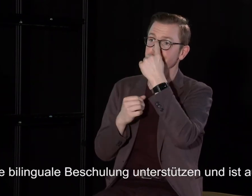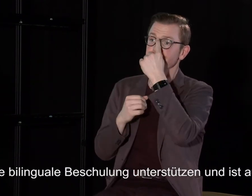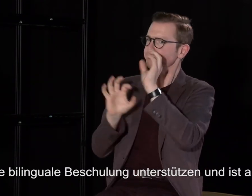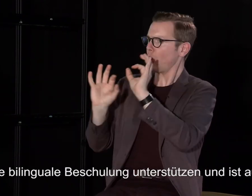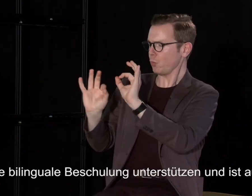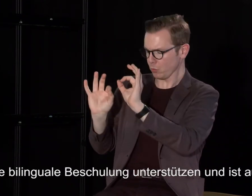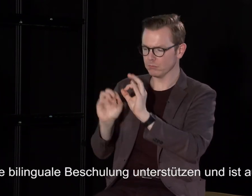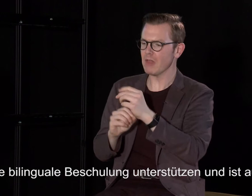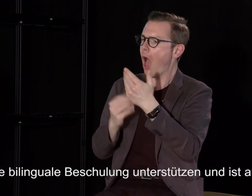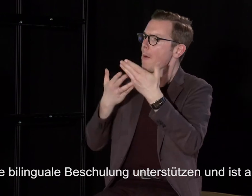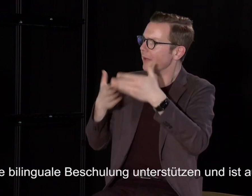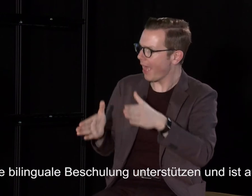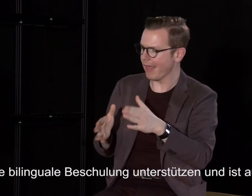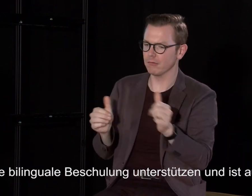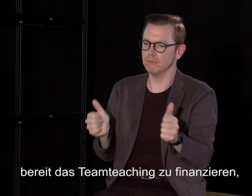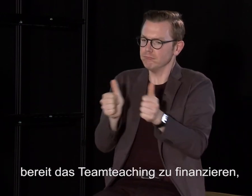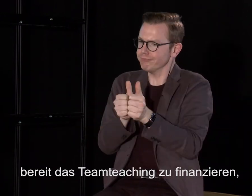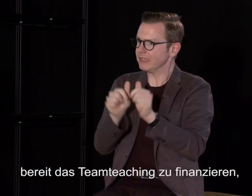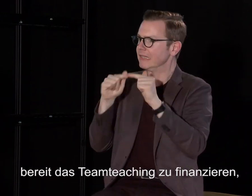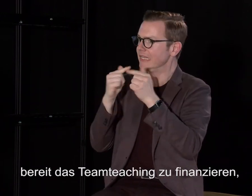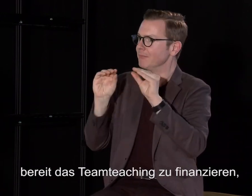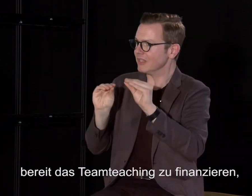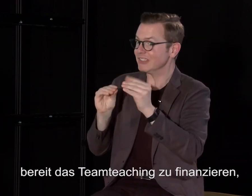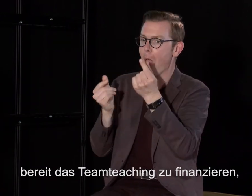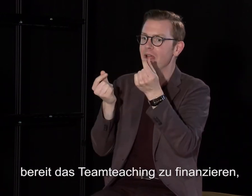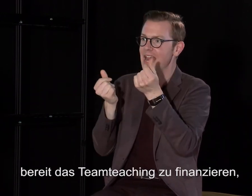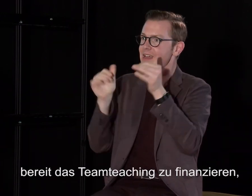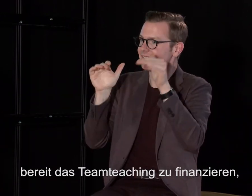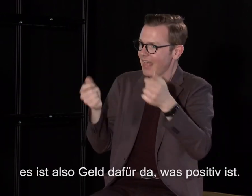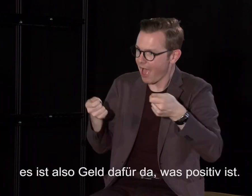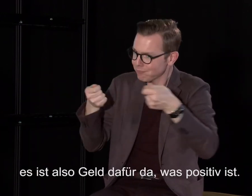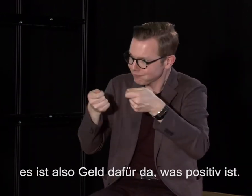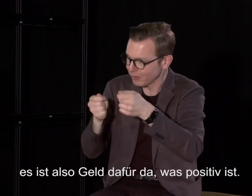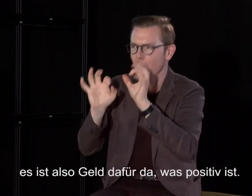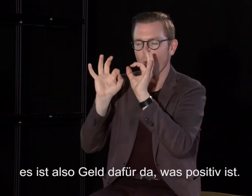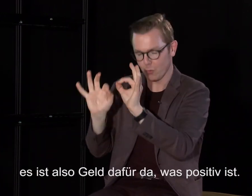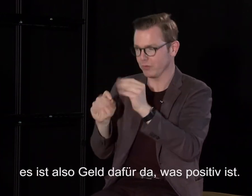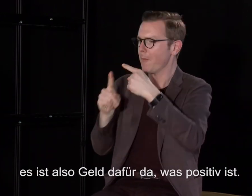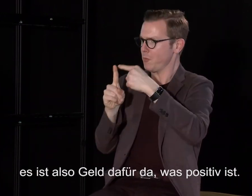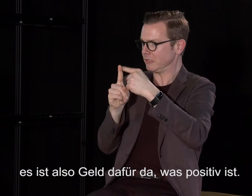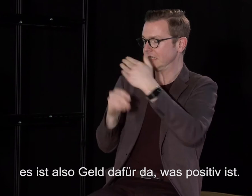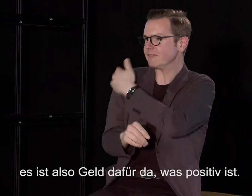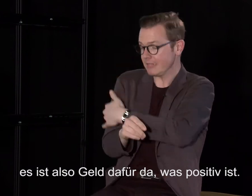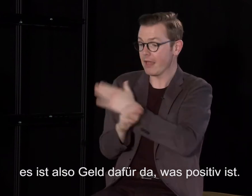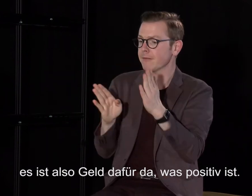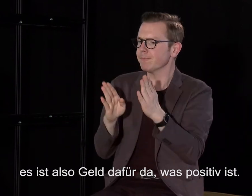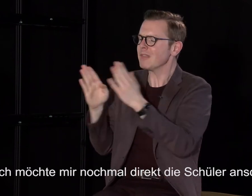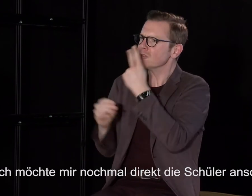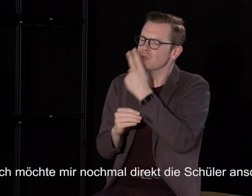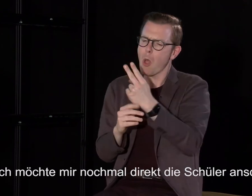Beschulung unterstützen, sind auch bereit, dieses Team-Teaching zu finanzieren. Es ist also Geld da dafür. Das ist also die positive Seite. Aber wir